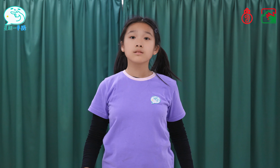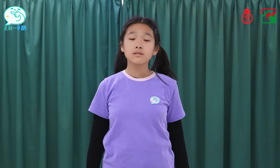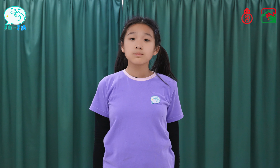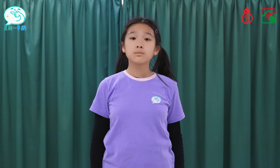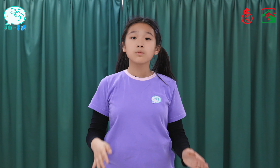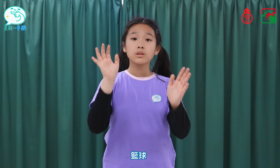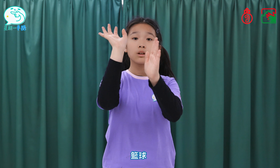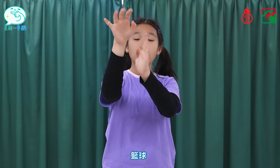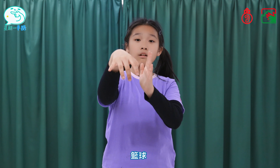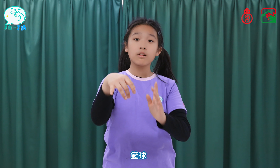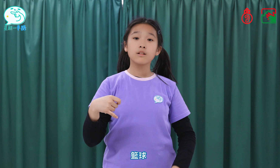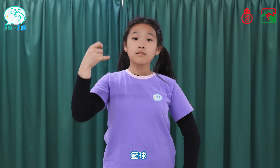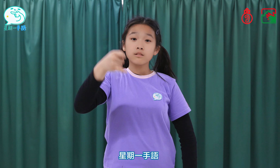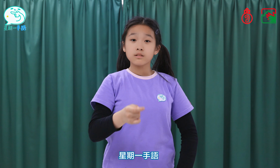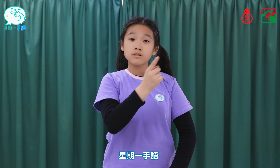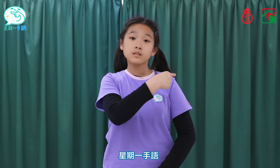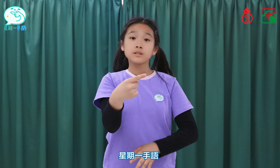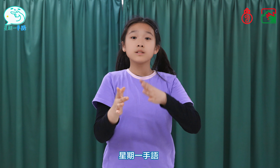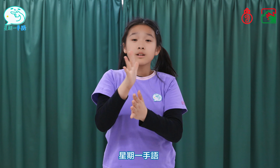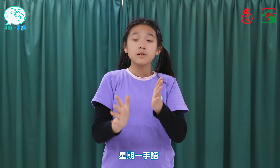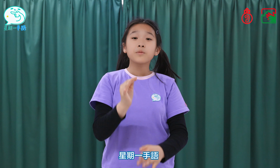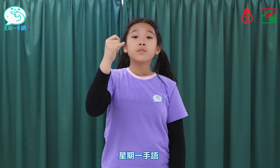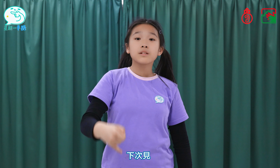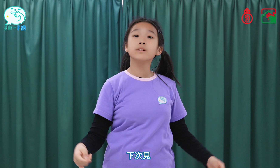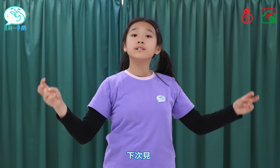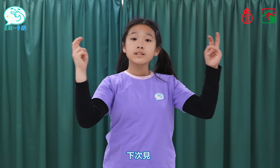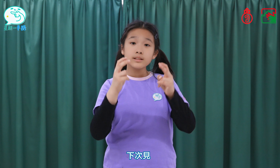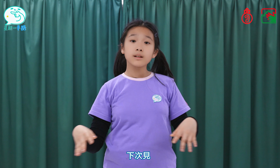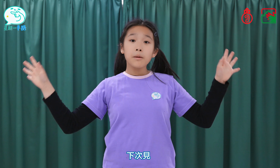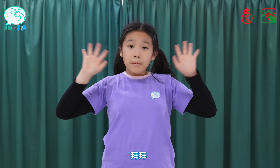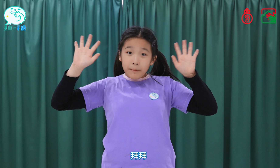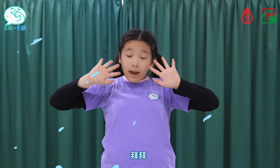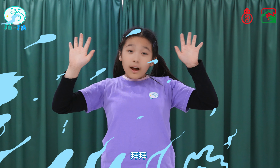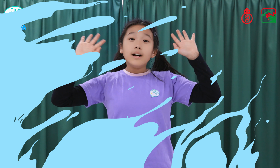籃球。星期一手語，下次見，拜拜。